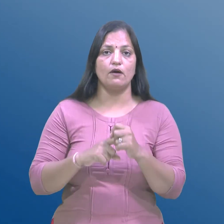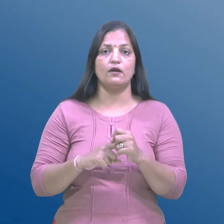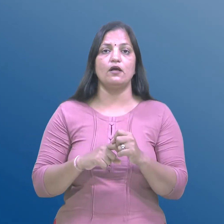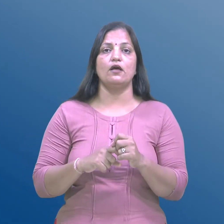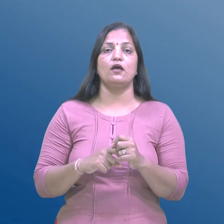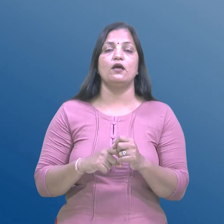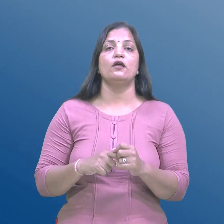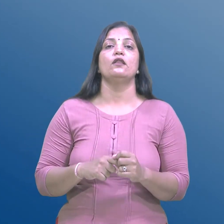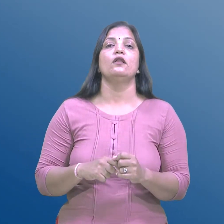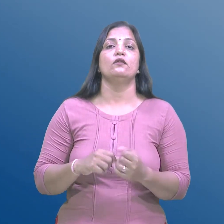સહાયિત સત્તામંડળ